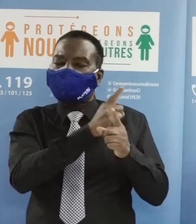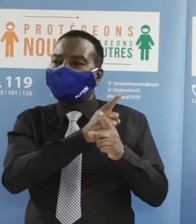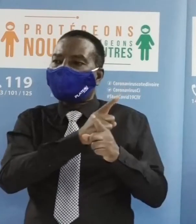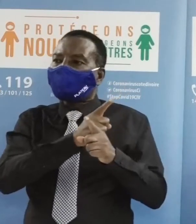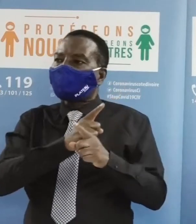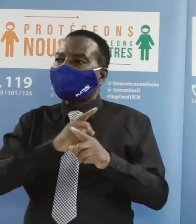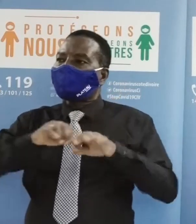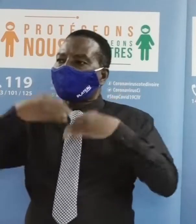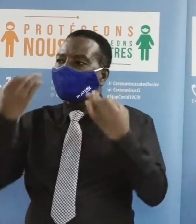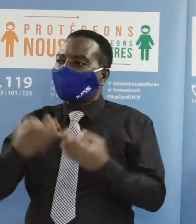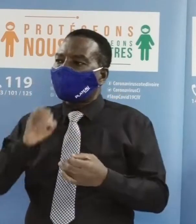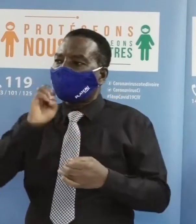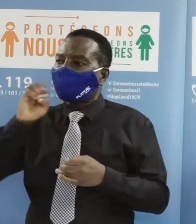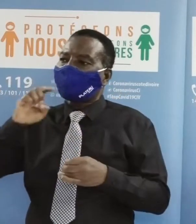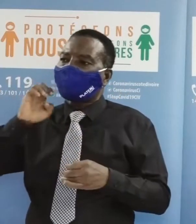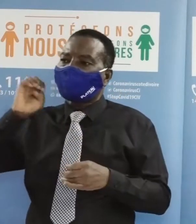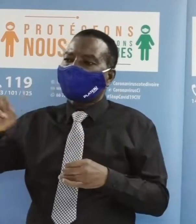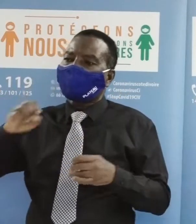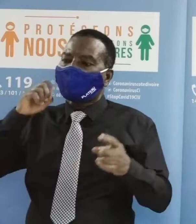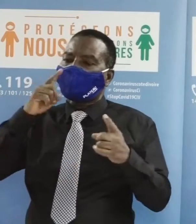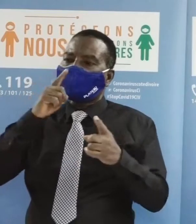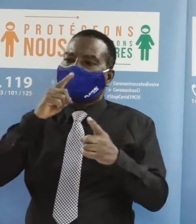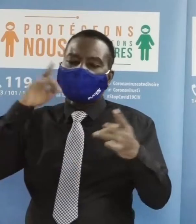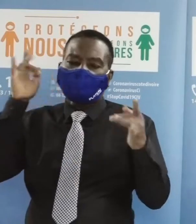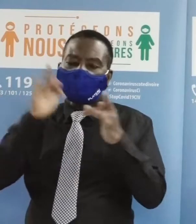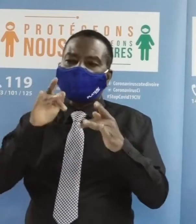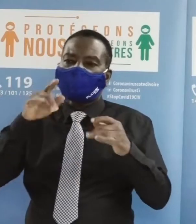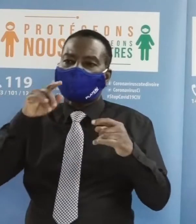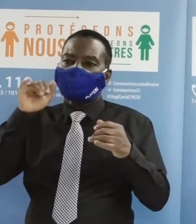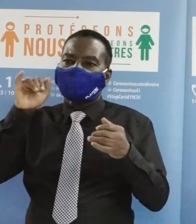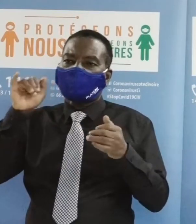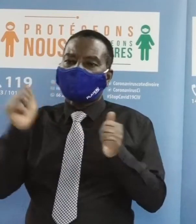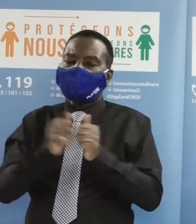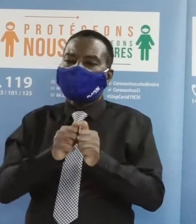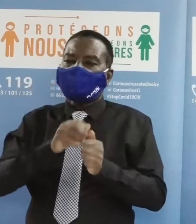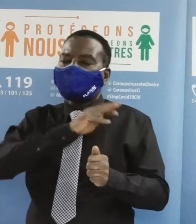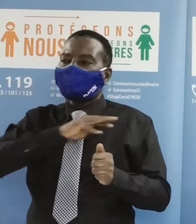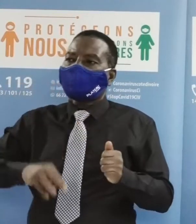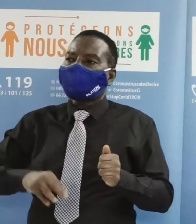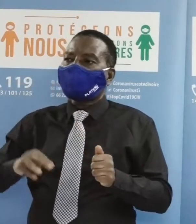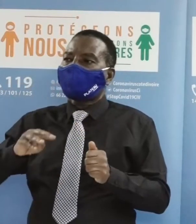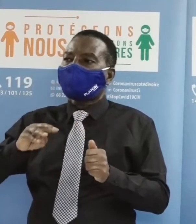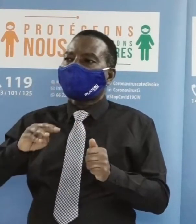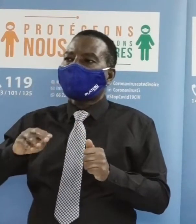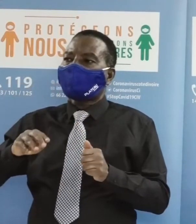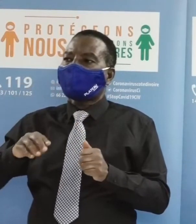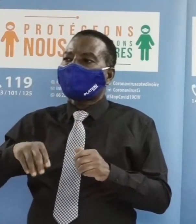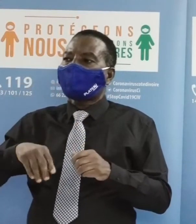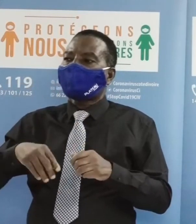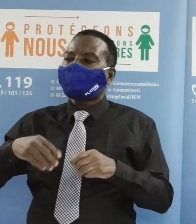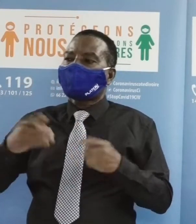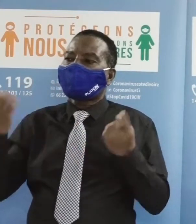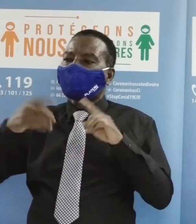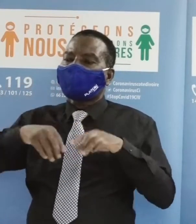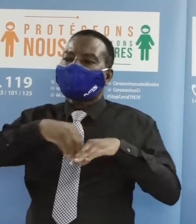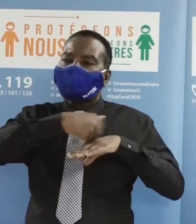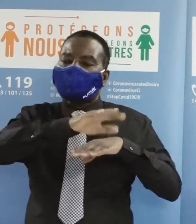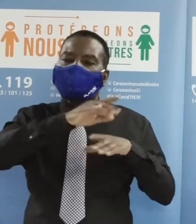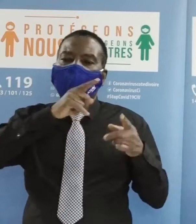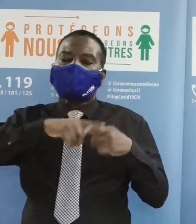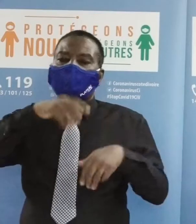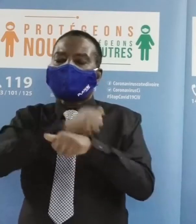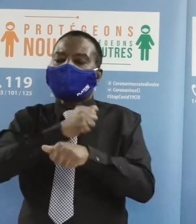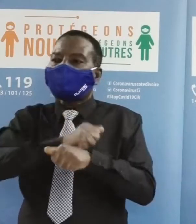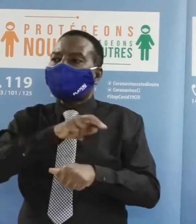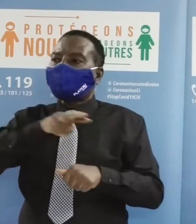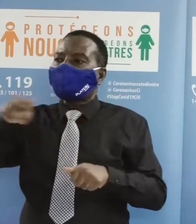des malades sont elles en contact avec leurs membres une fois transféré à vision vous